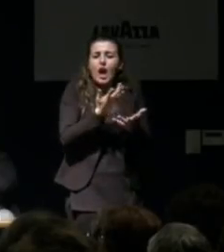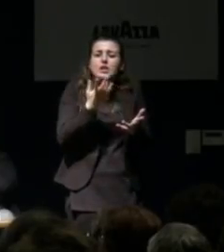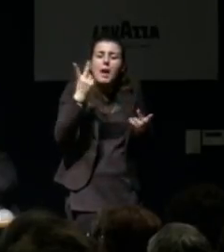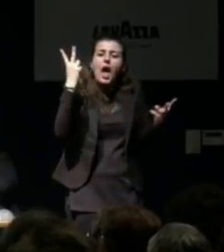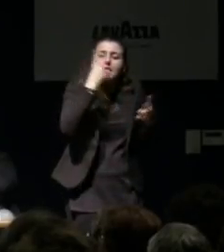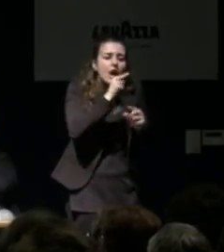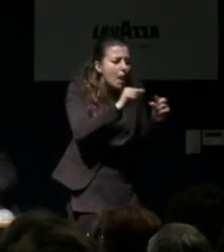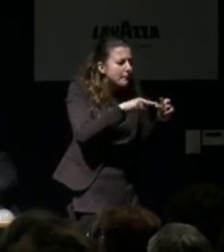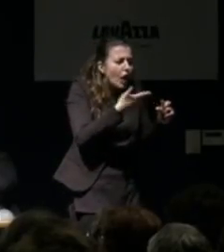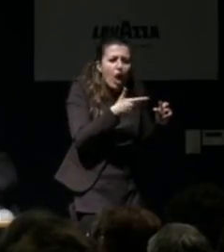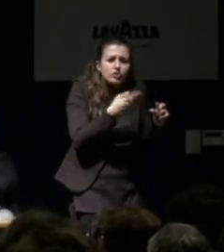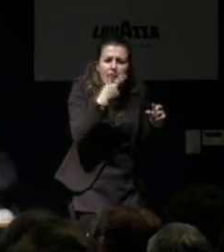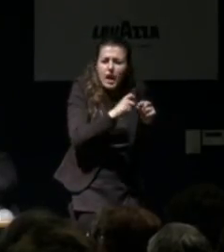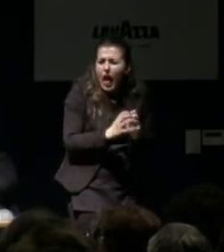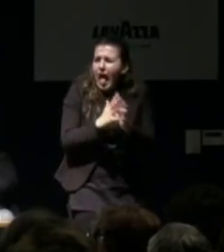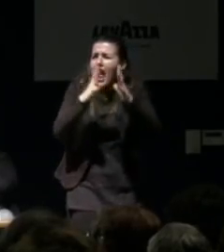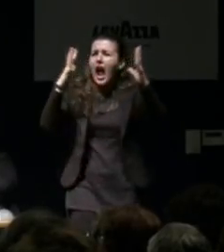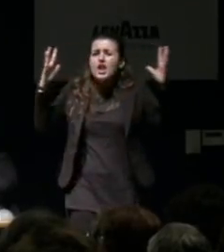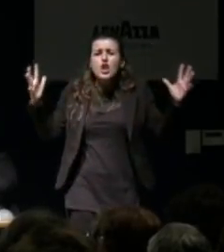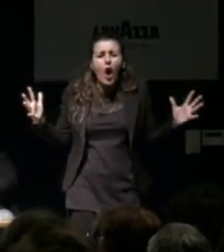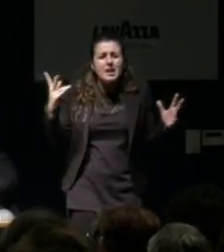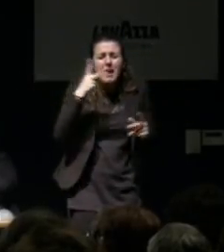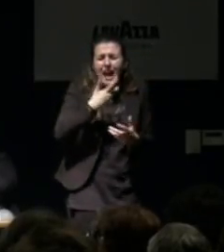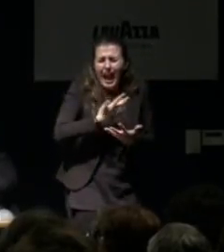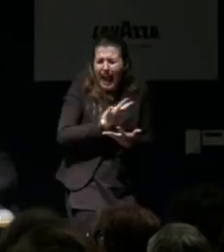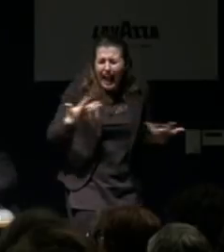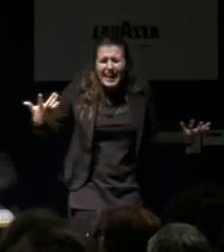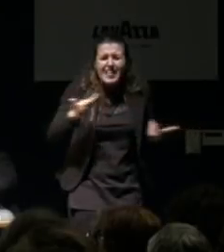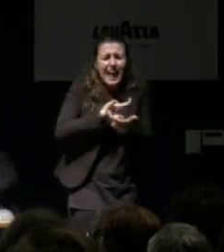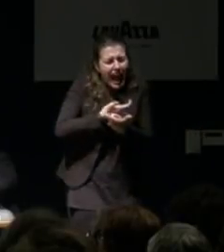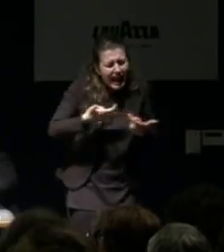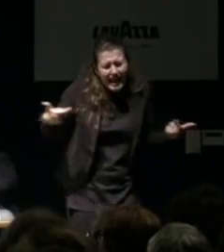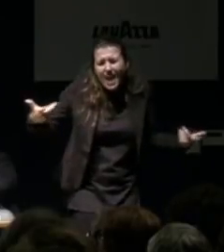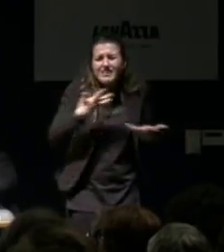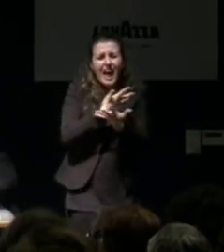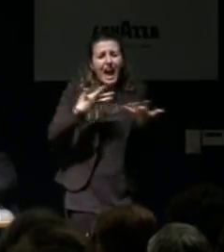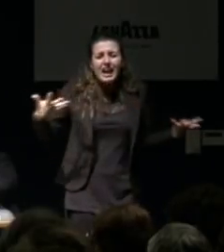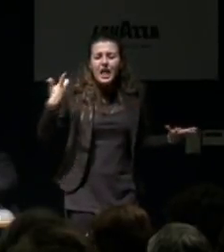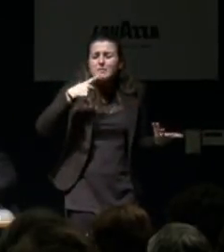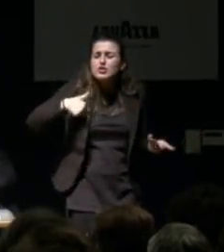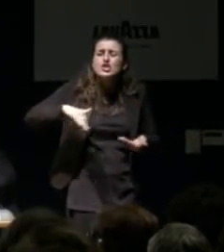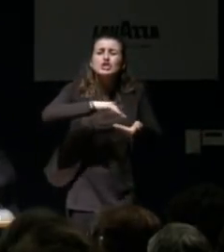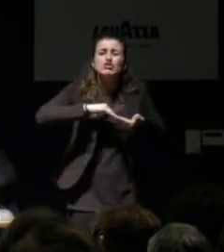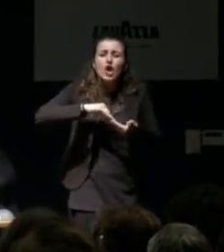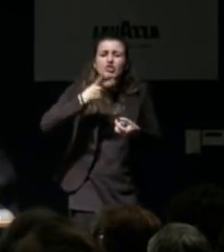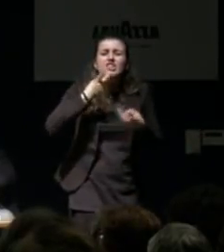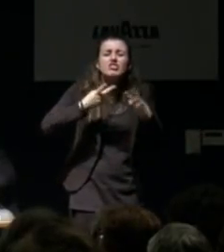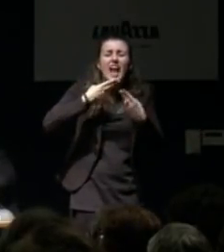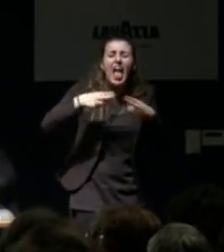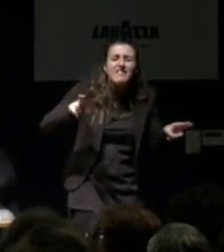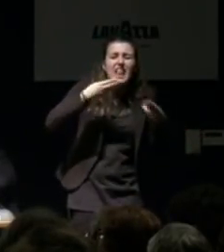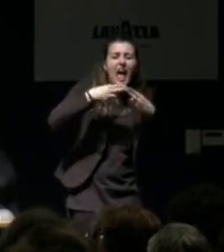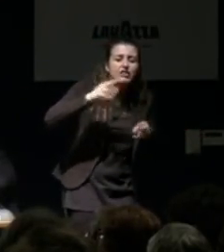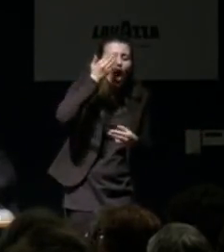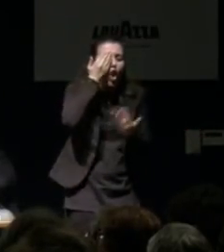di piccolo non avevano proprio nulla ma erano di una gravità enorme che la nostra società evitava ed evita di vedere